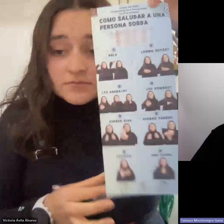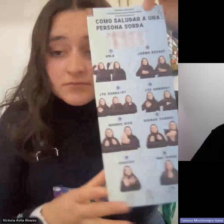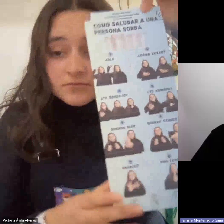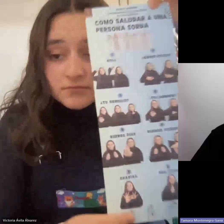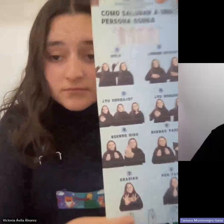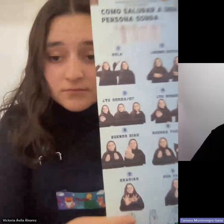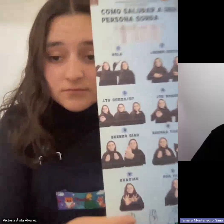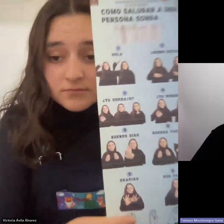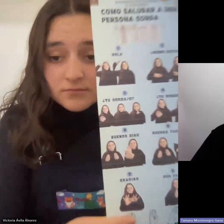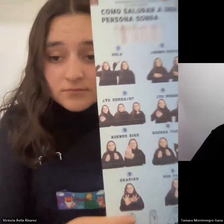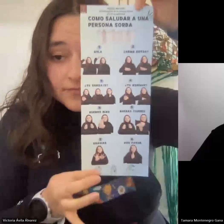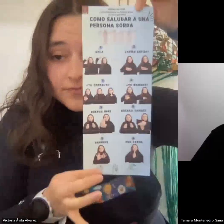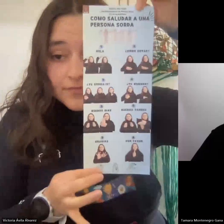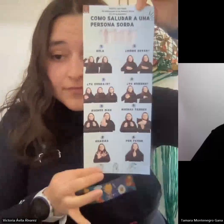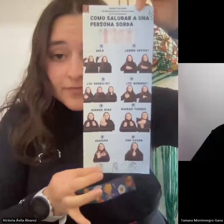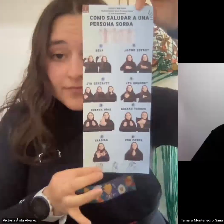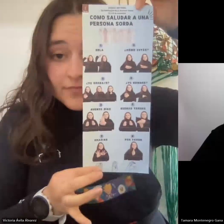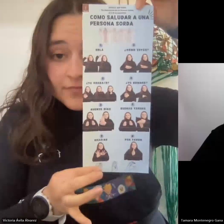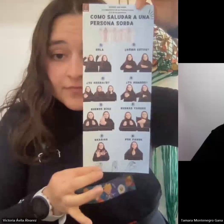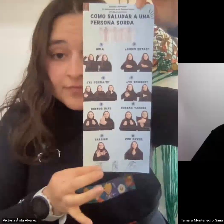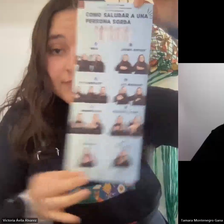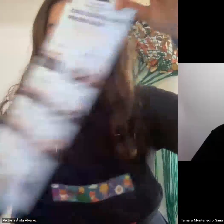Por ejemplo, con esto,